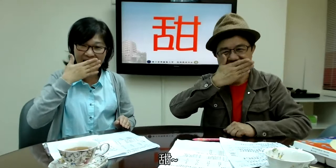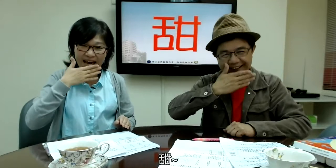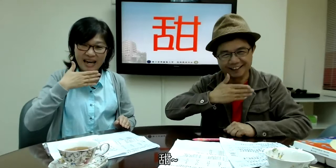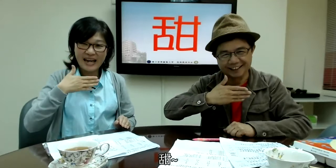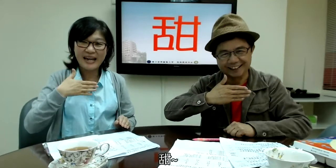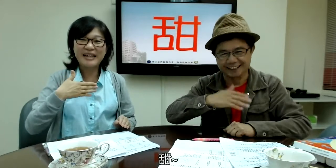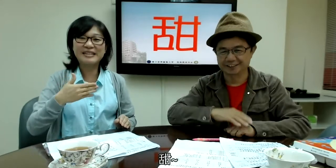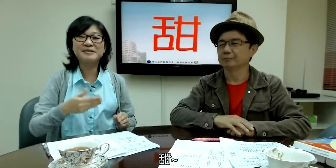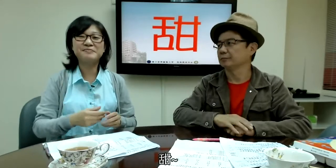甜，